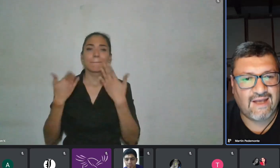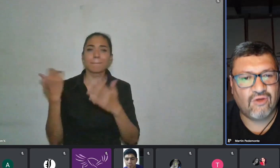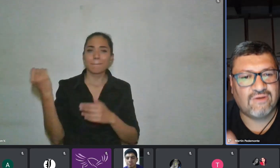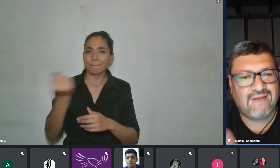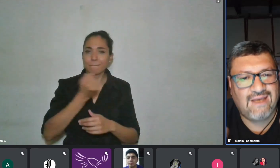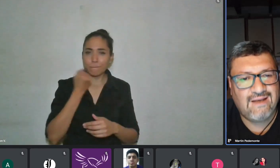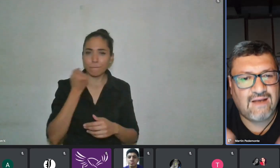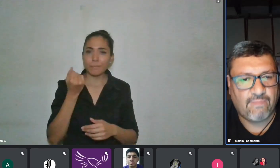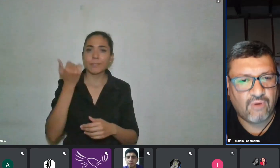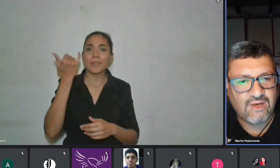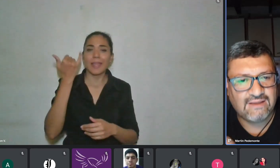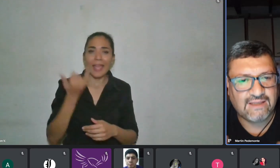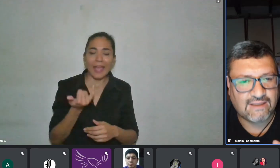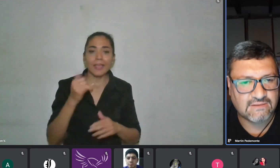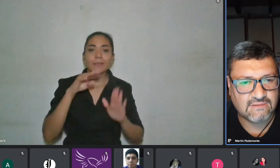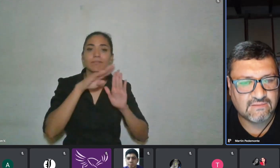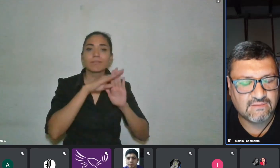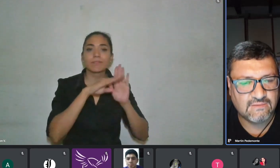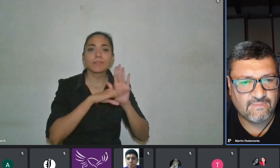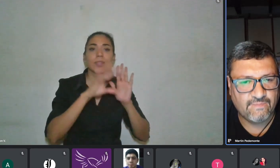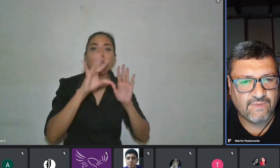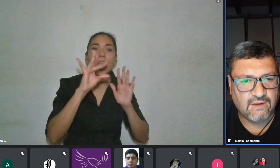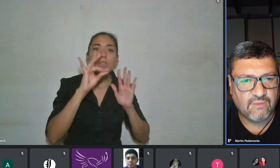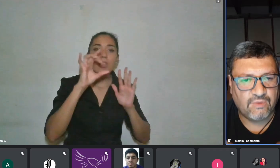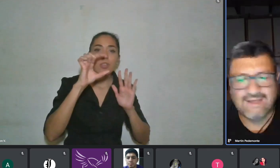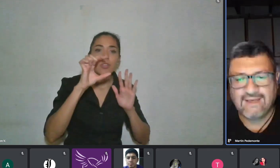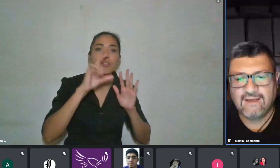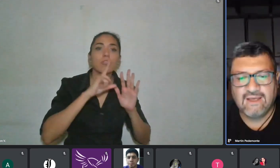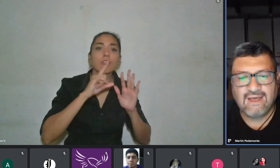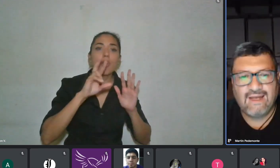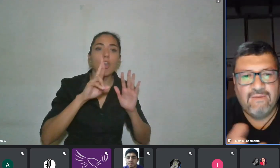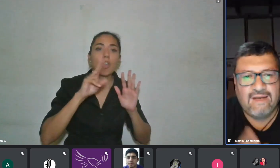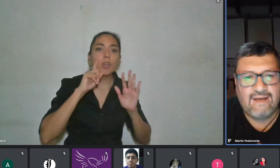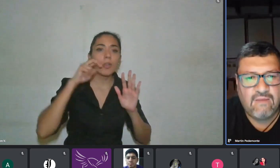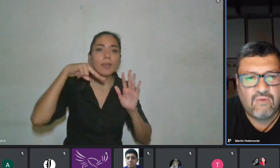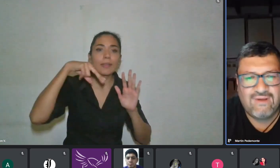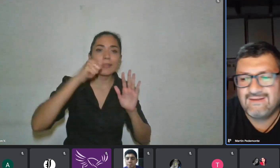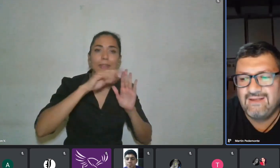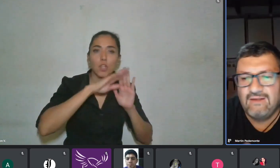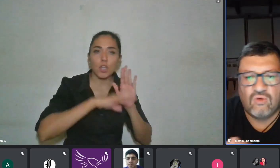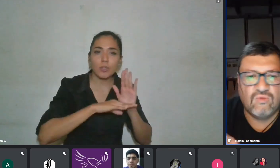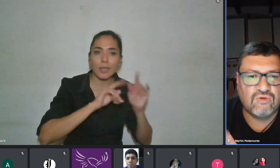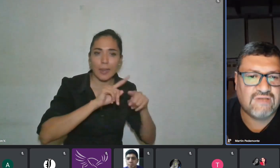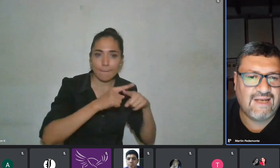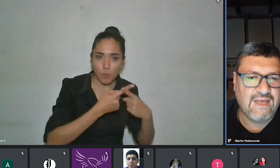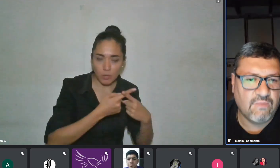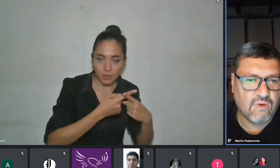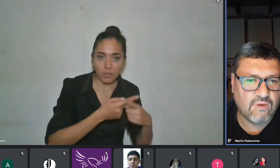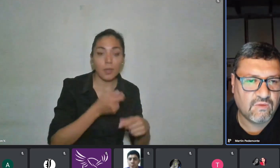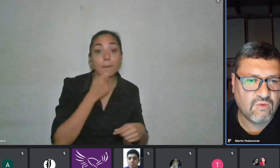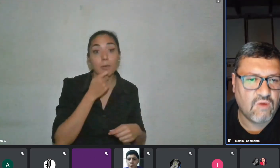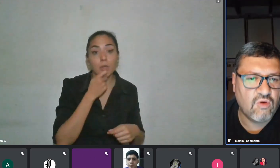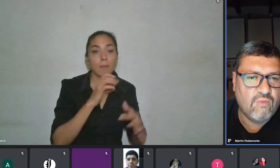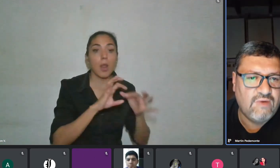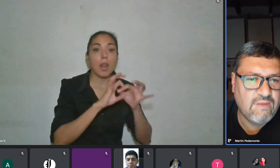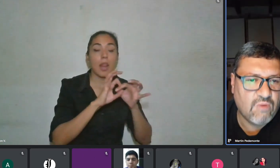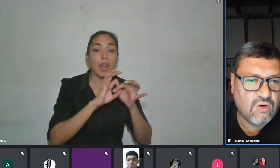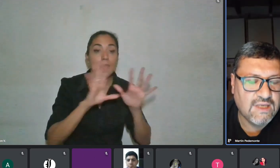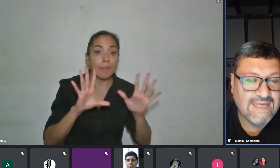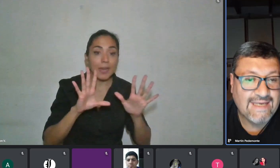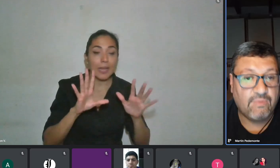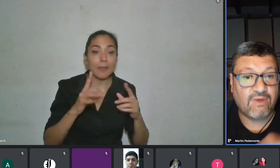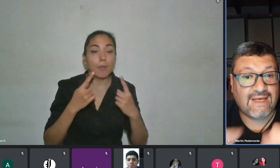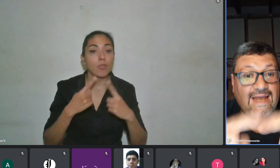existen las doctrinas políticas. ¿Por qué el liberalismo es distinto a un socialismo o a un